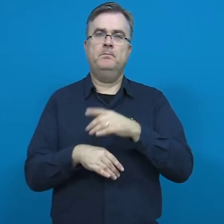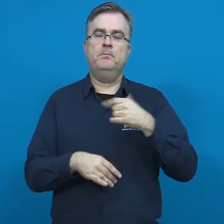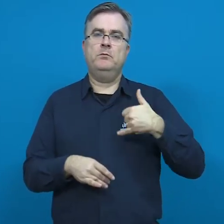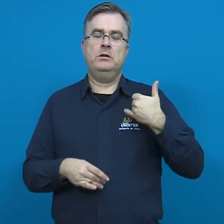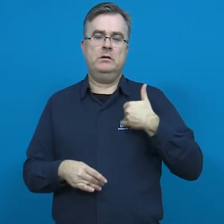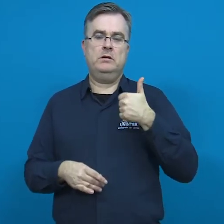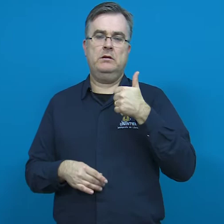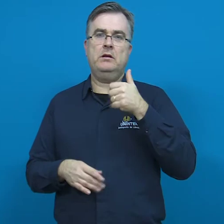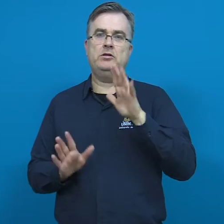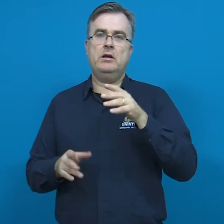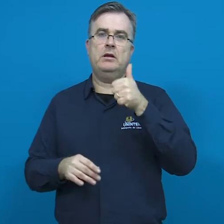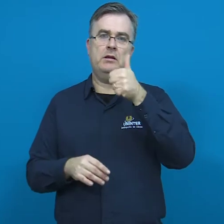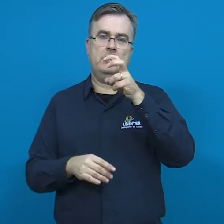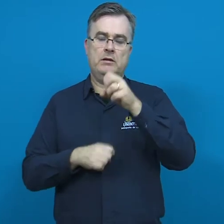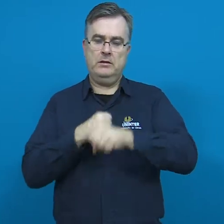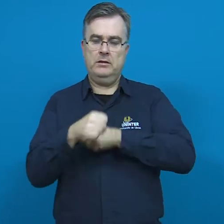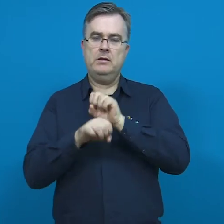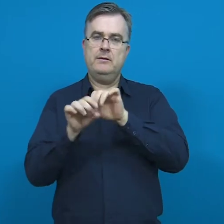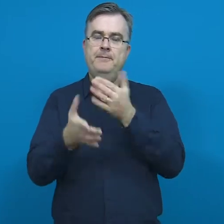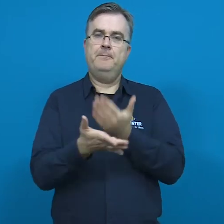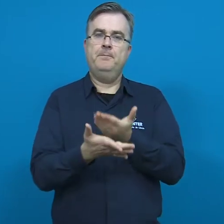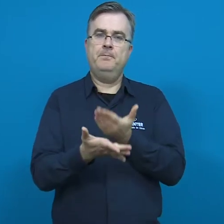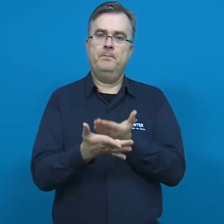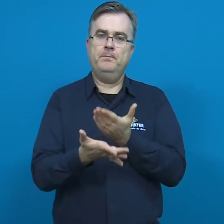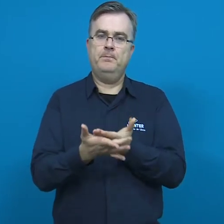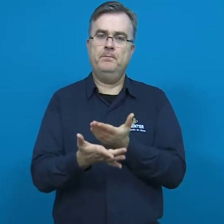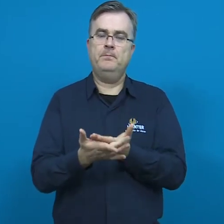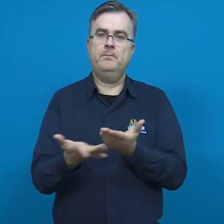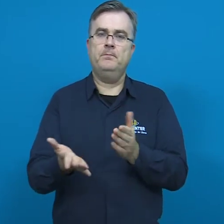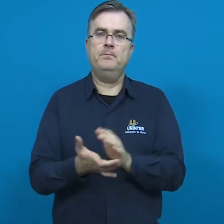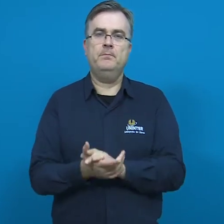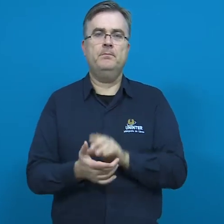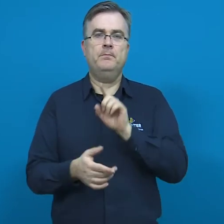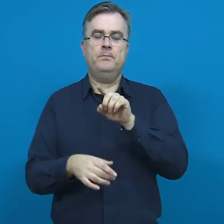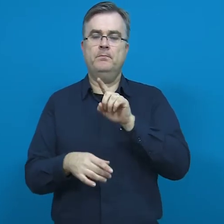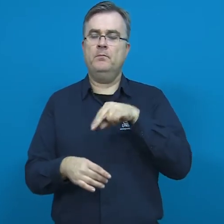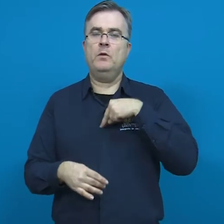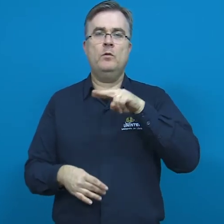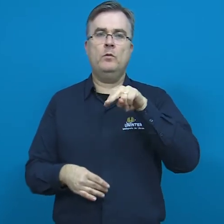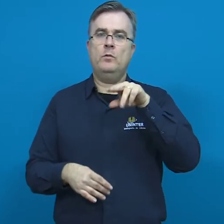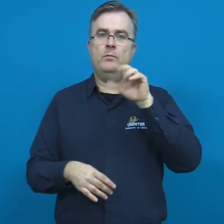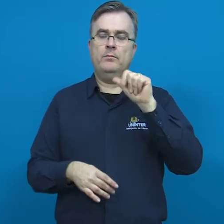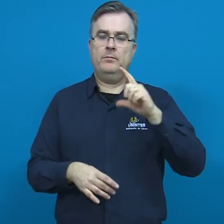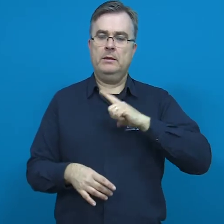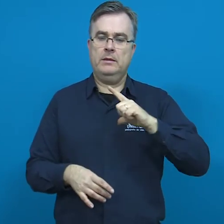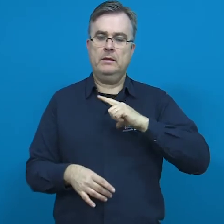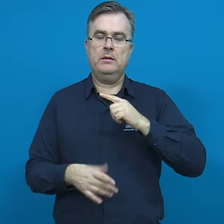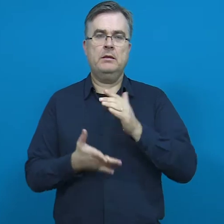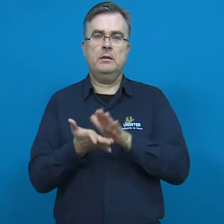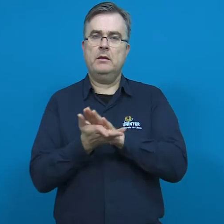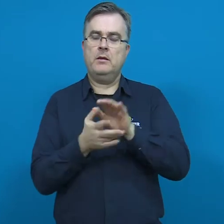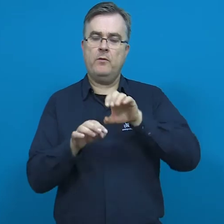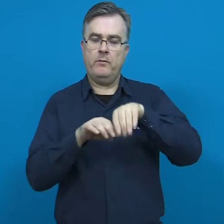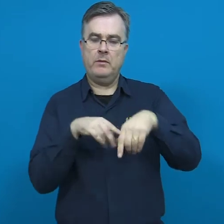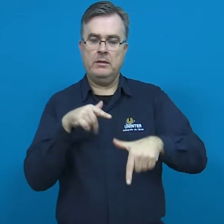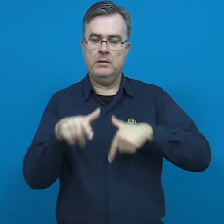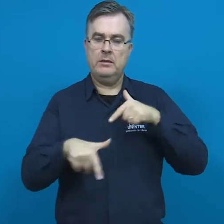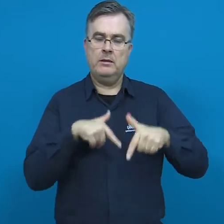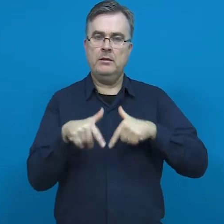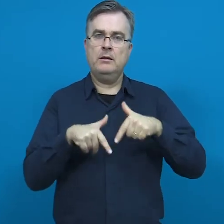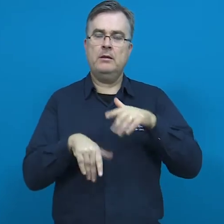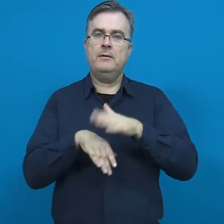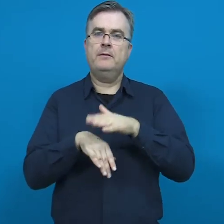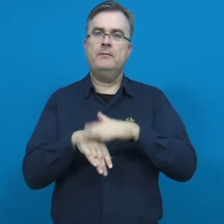com 15 anos praticamente de sala de aula e nunca tinha tido nenhuma formação